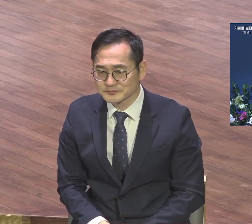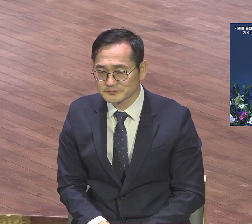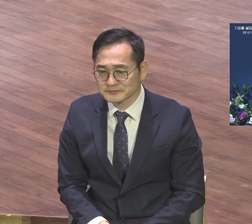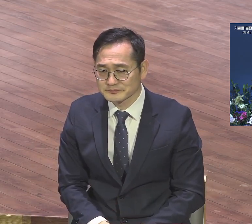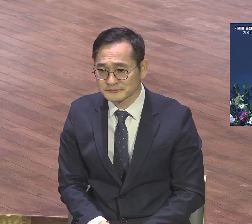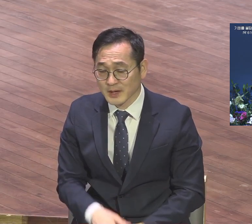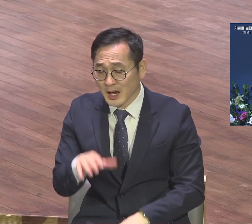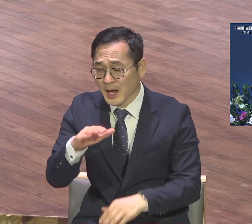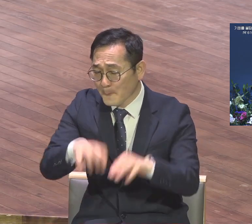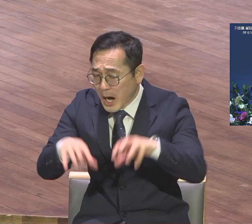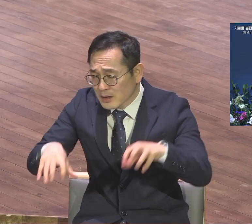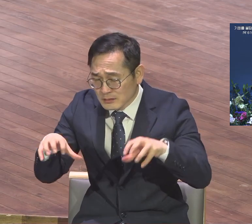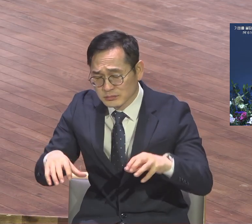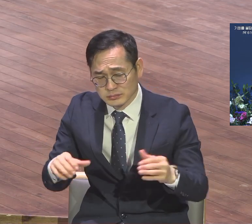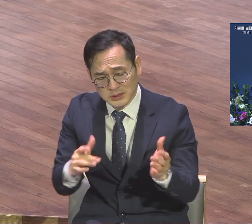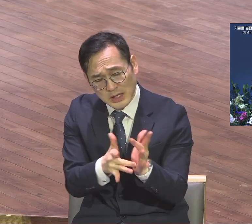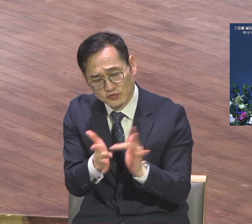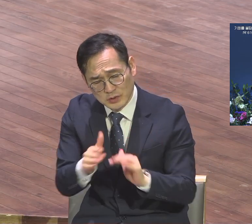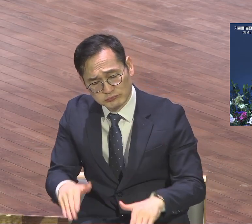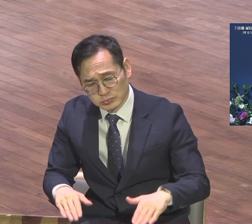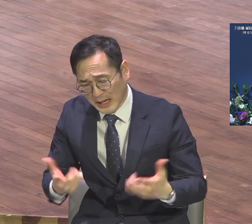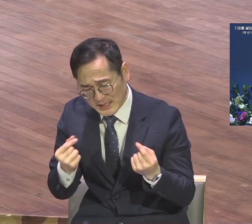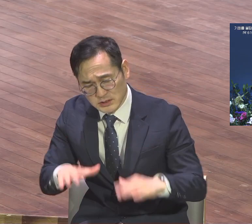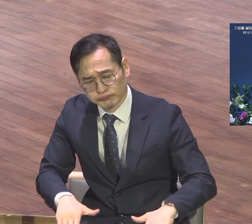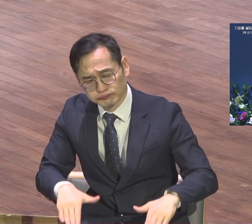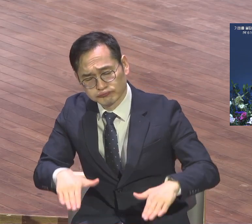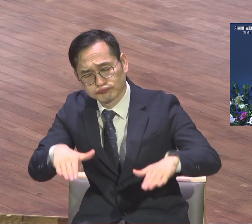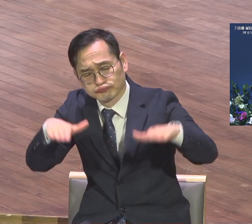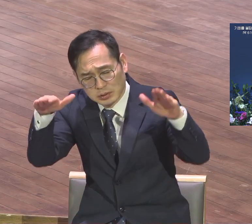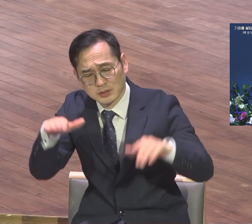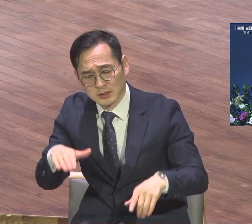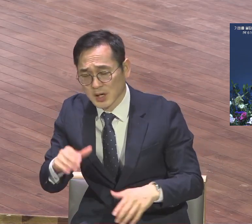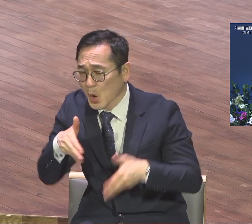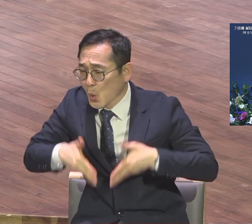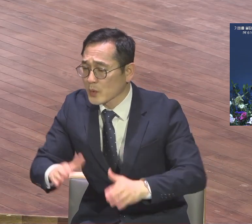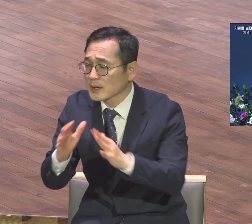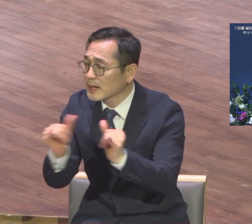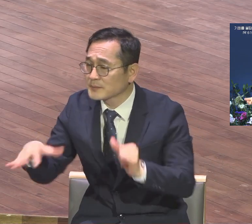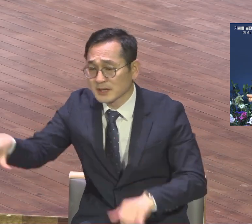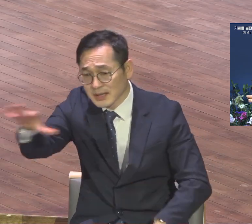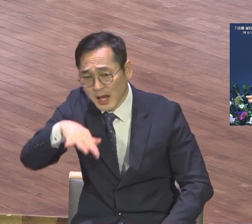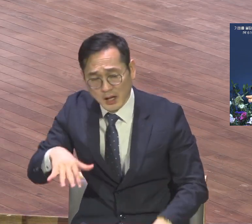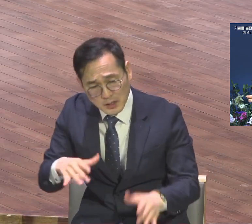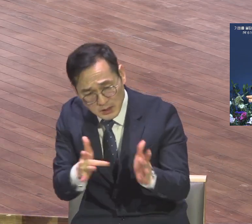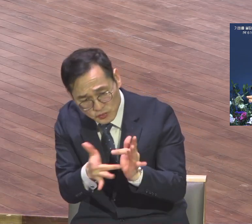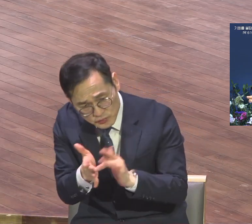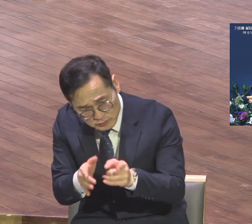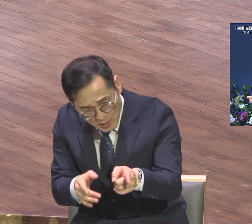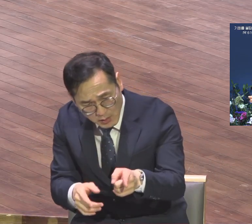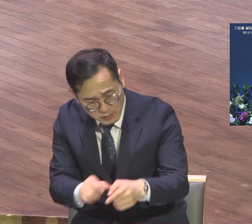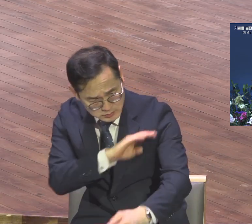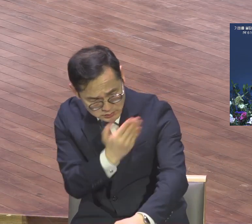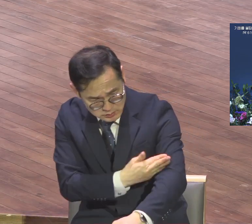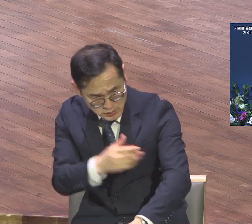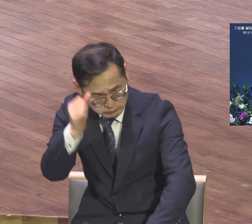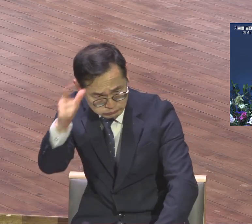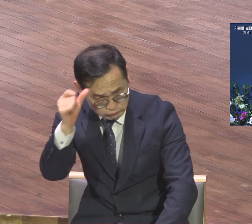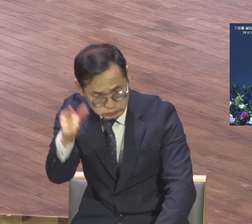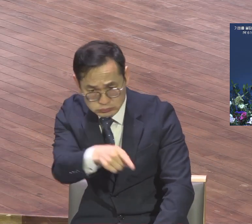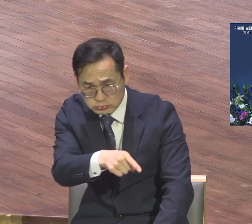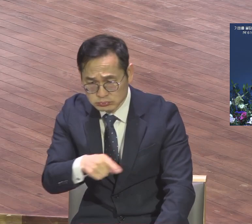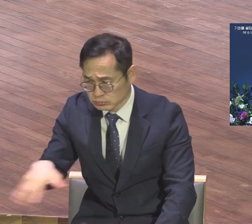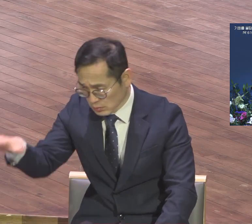안다라고 생각했던 고향 사람들. 이 고향 사람들에게 예수님 뭐요? 배척을 당해요. 배척을